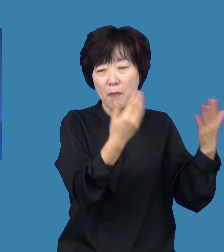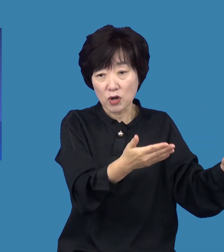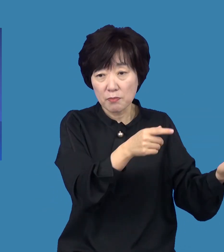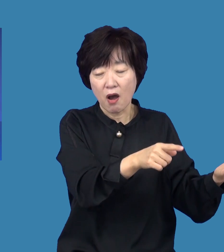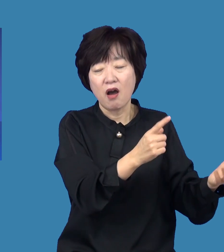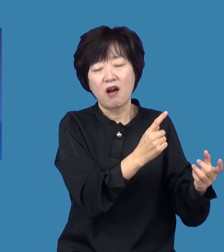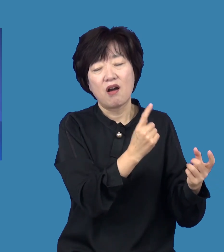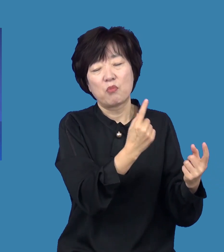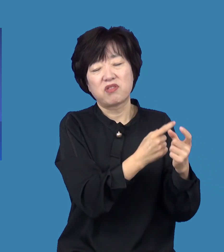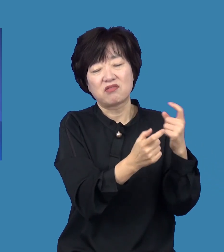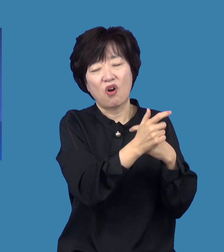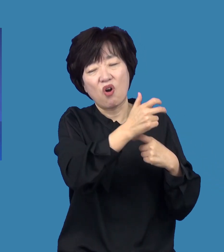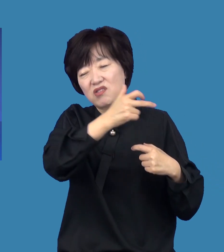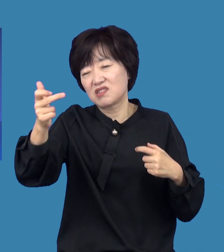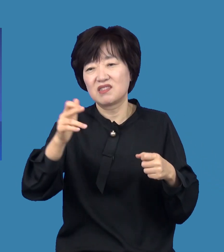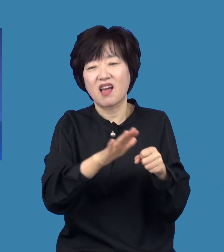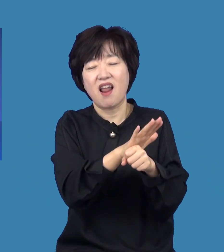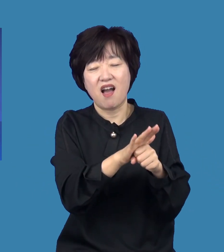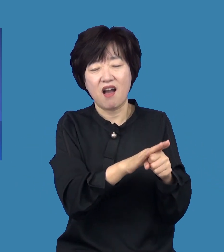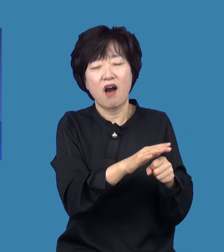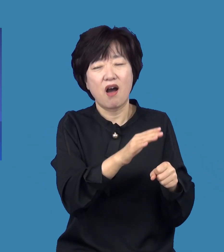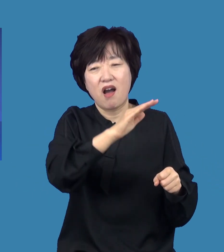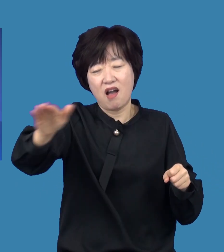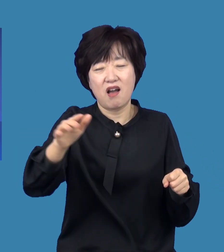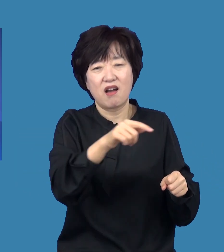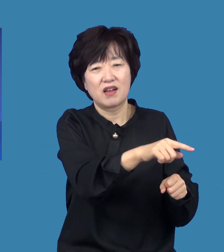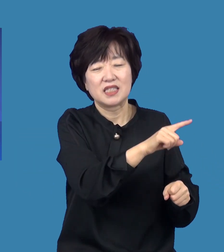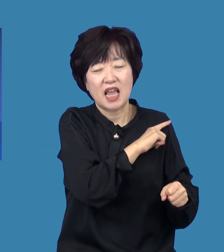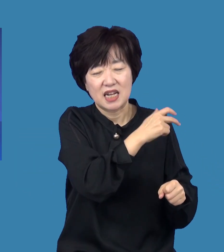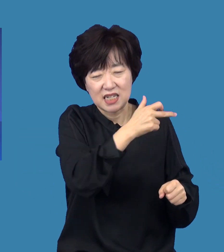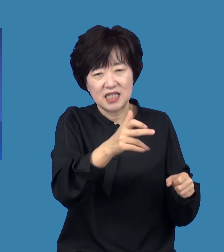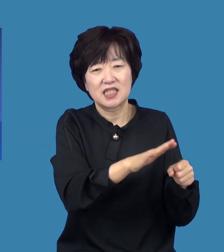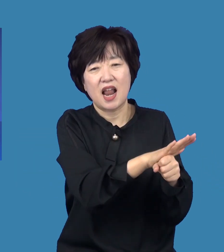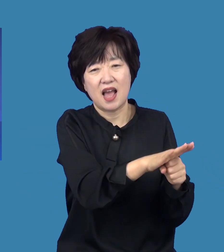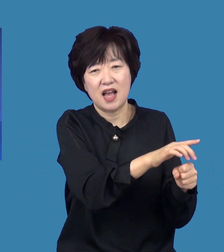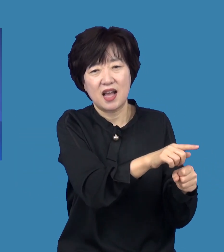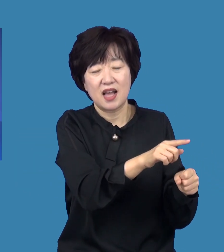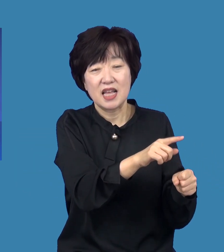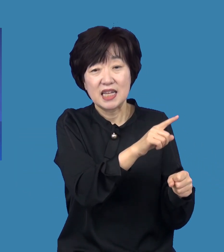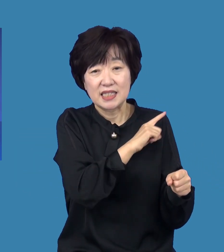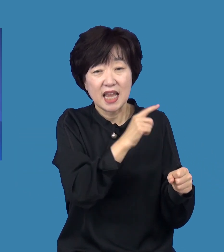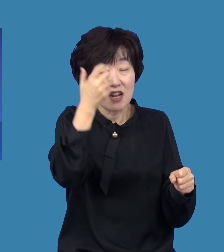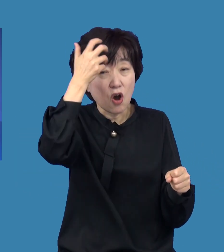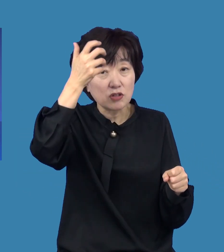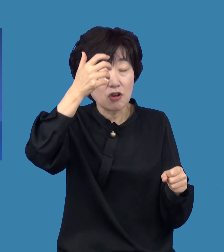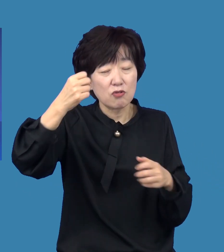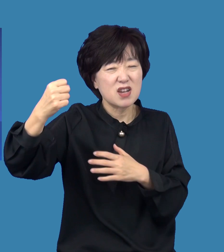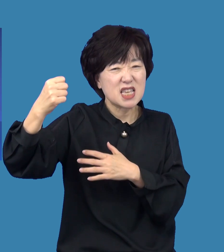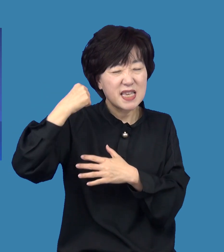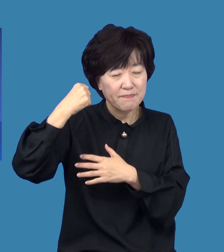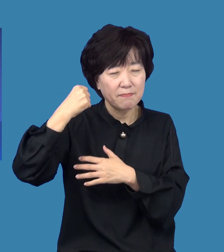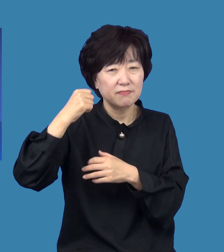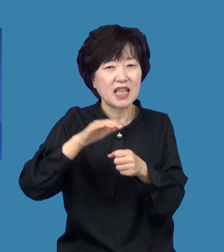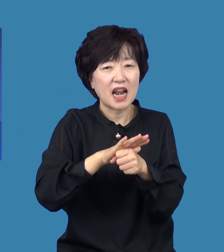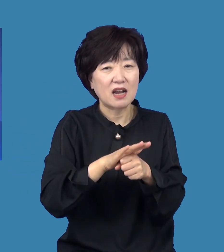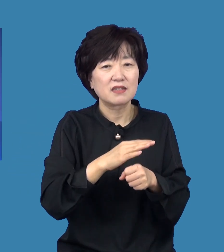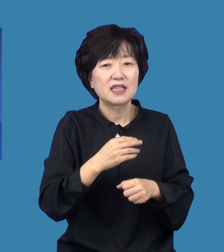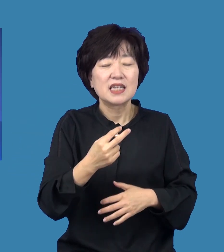사랑이 없나니. 그래서 사랑 중에 가장 큰 사랑, 가장 영적으로 파워풀한 사랑은요